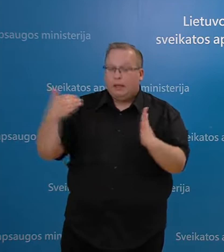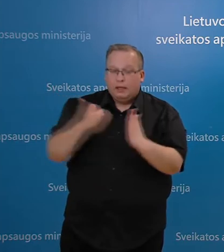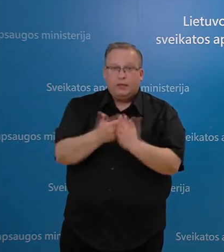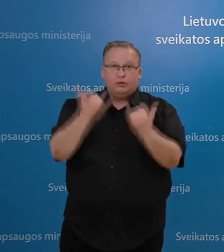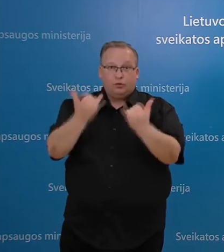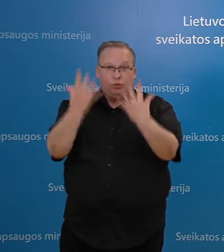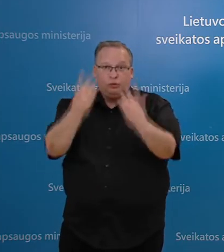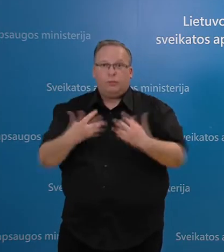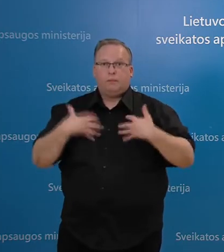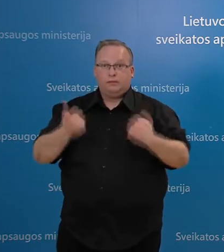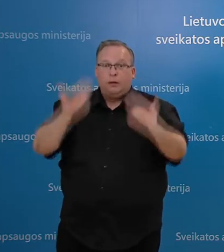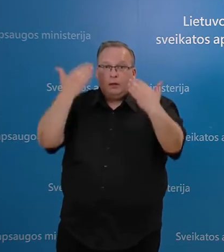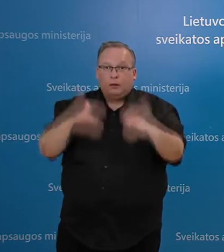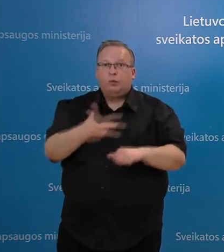pasveikę